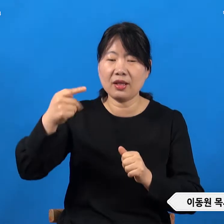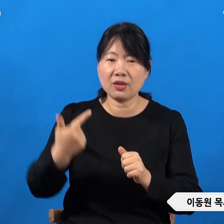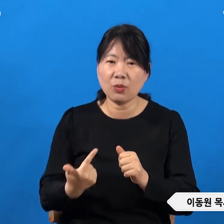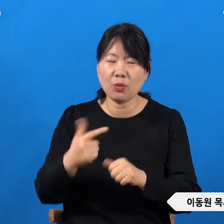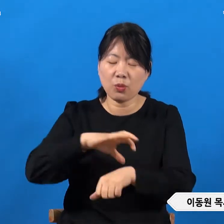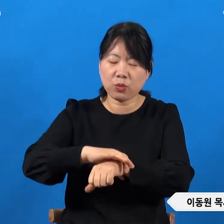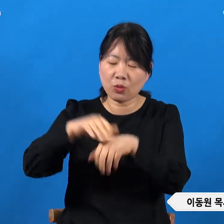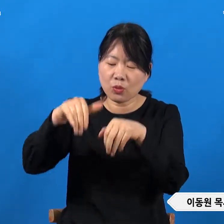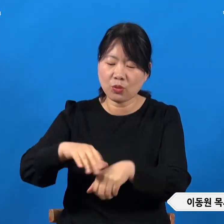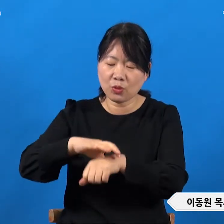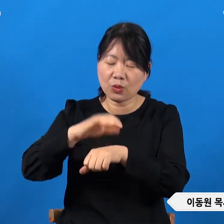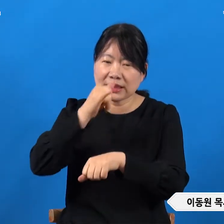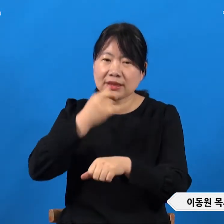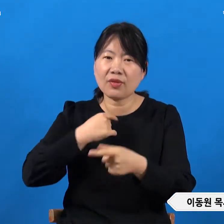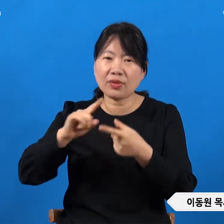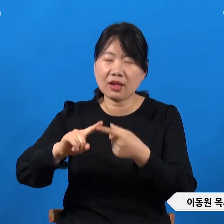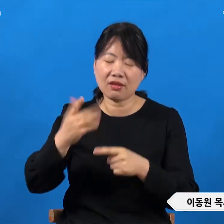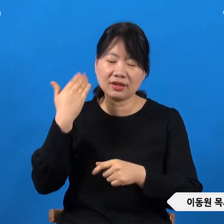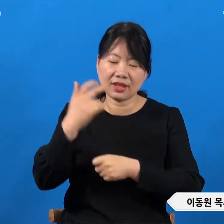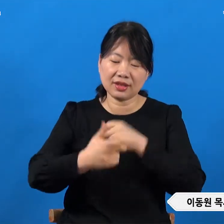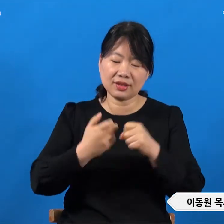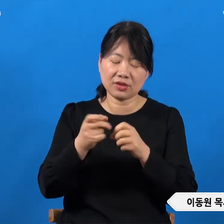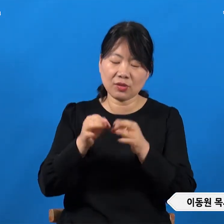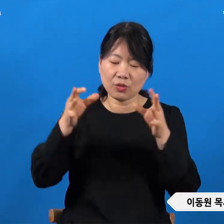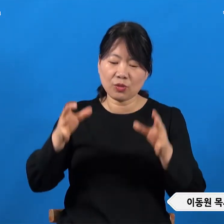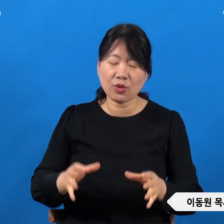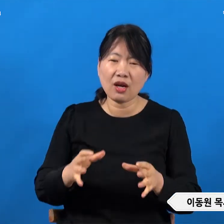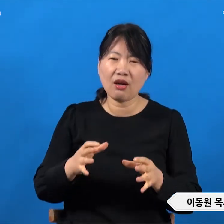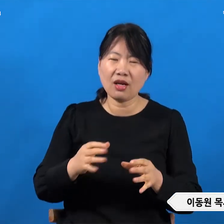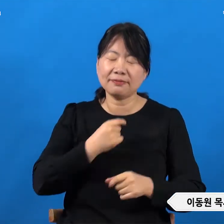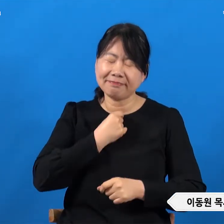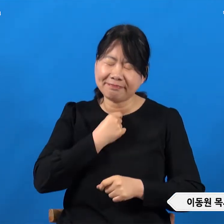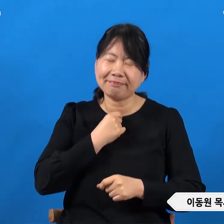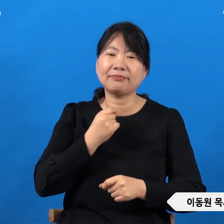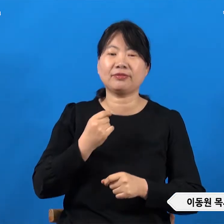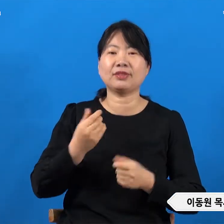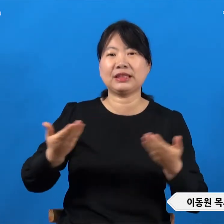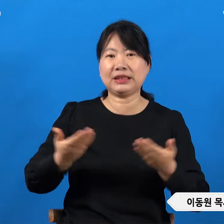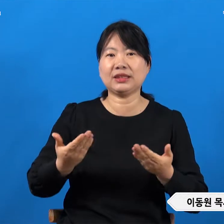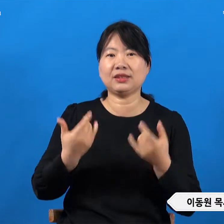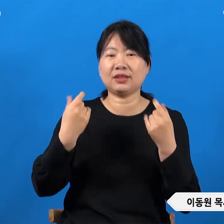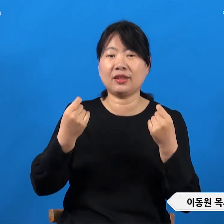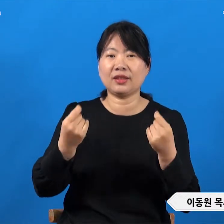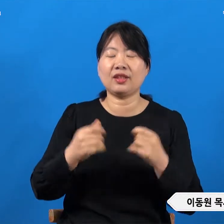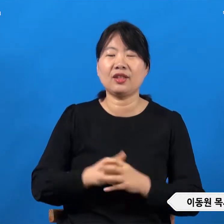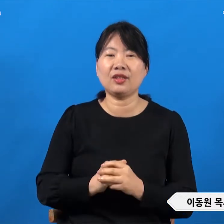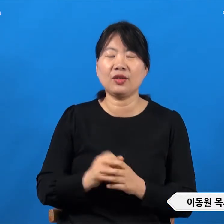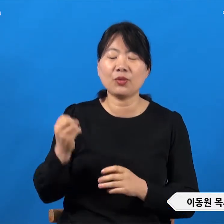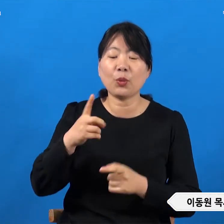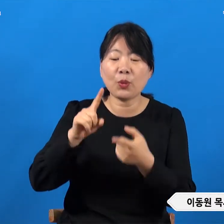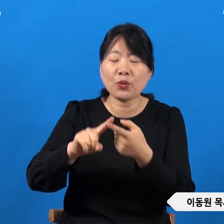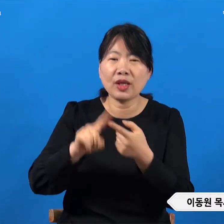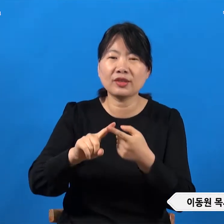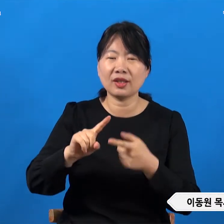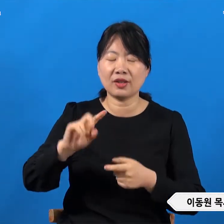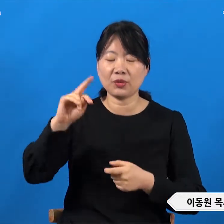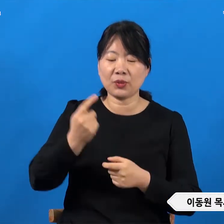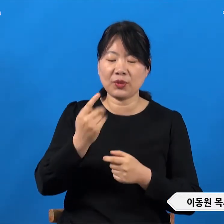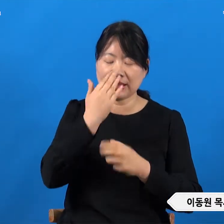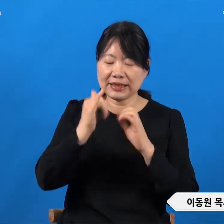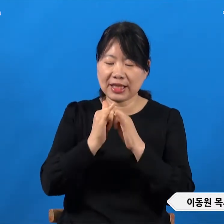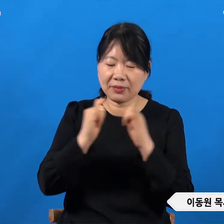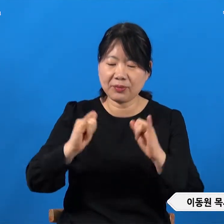포로로 잡혀있던 지난 70년간의 수권 사역이었습니다. 또 그것은 돌아온